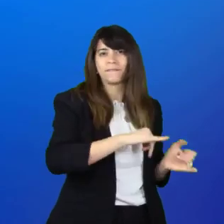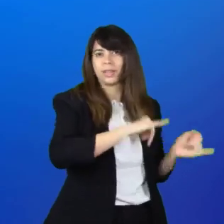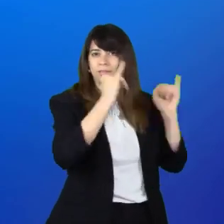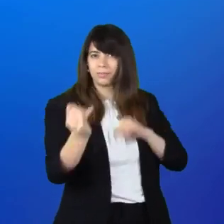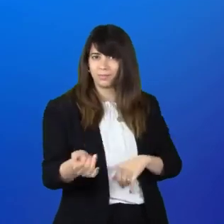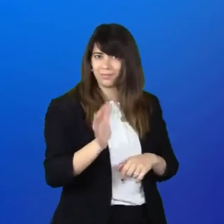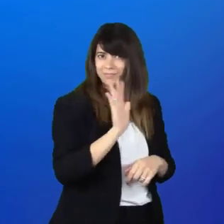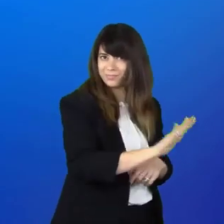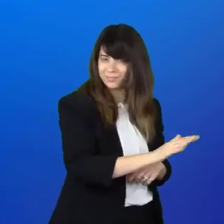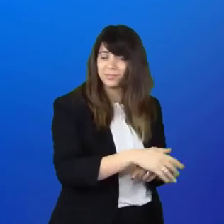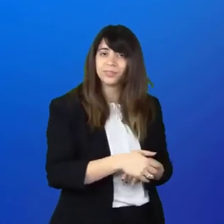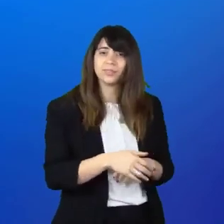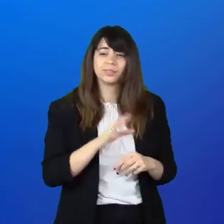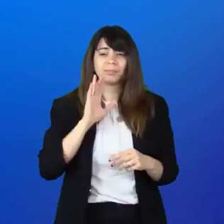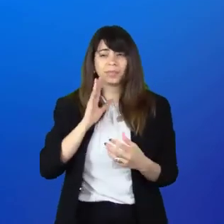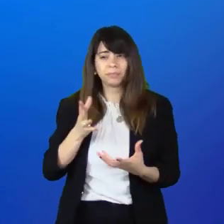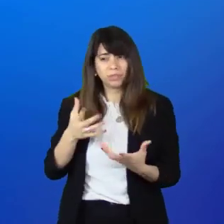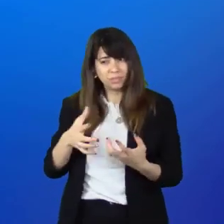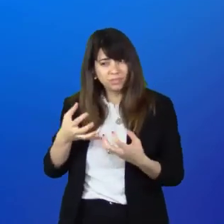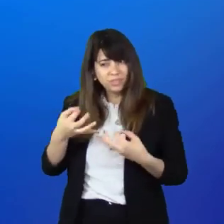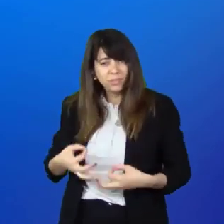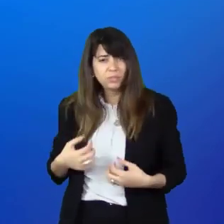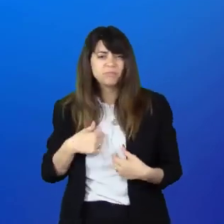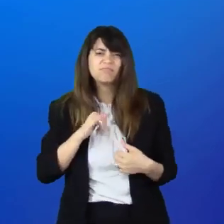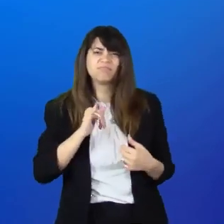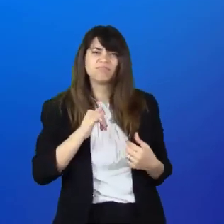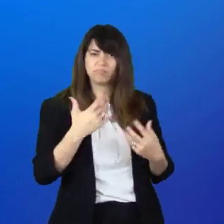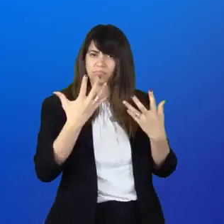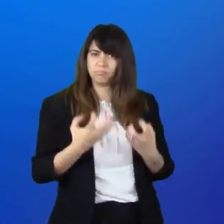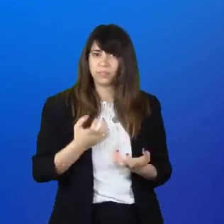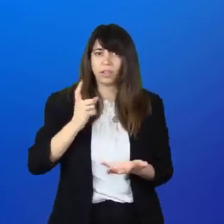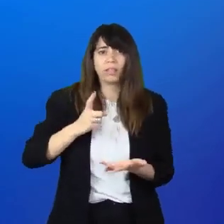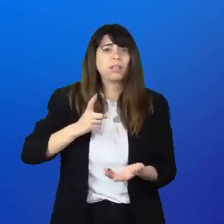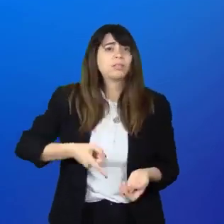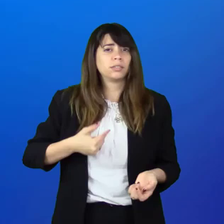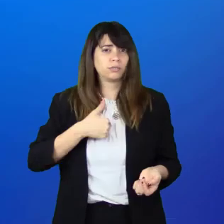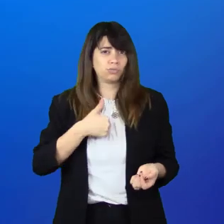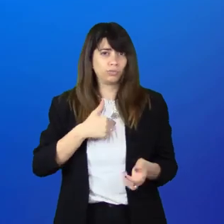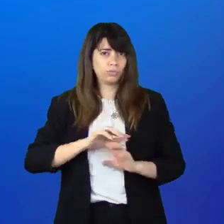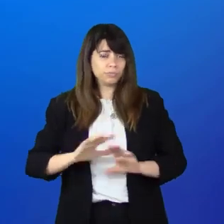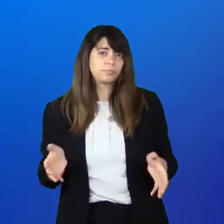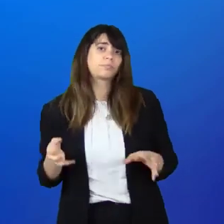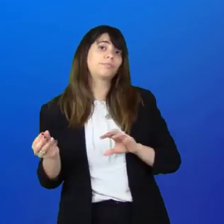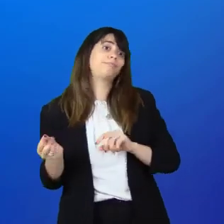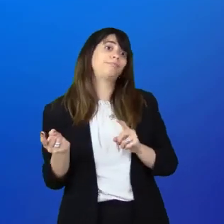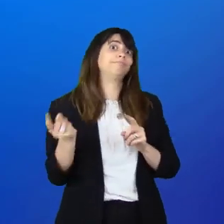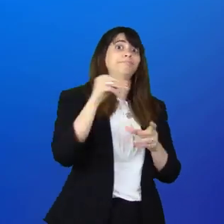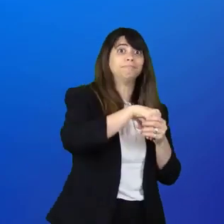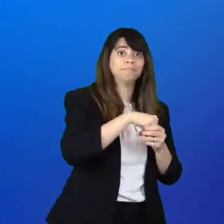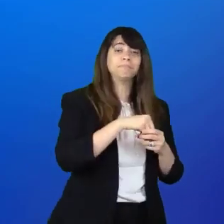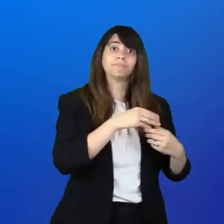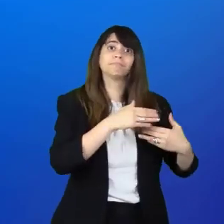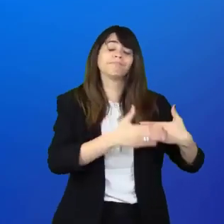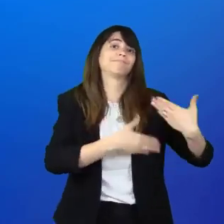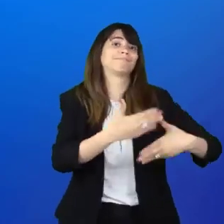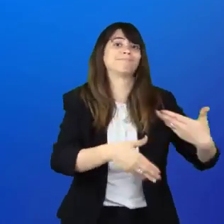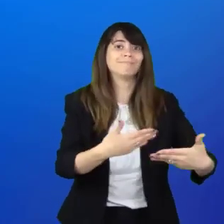tanto, quería quedarme solamente en el colegio con oyentes. Mi madre me preguntó si estaba segura y yo le dije que sí, fue mi decisión.